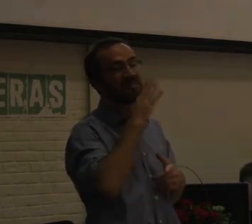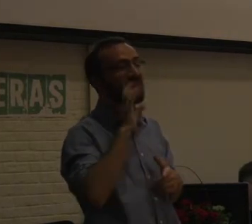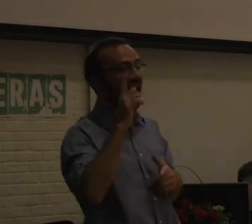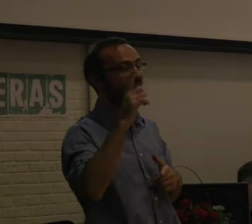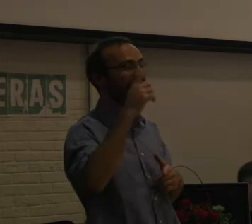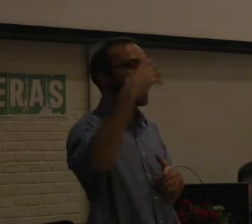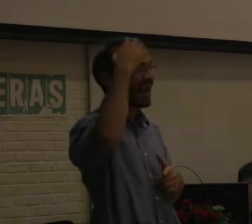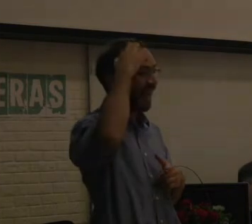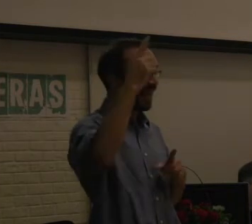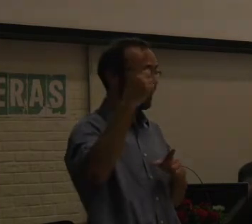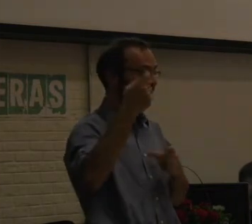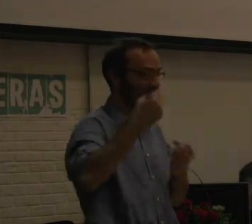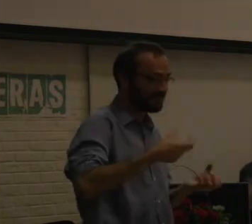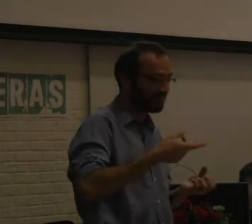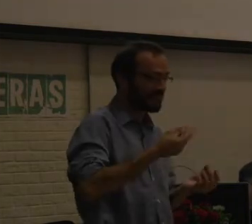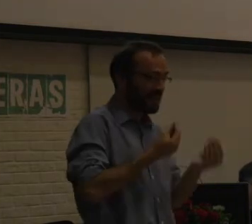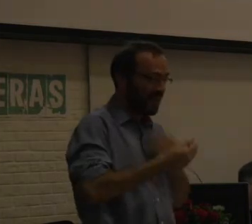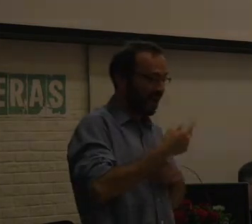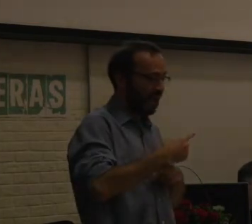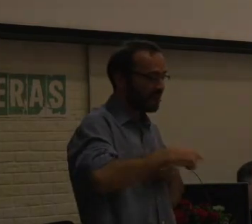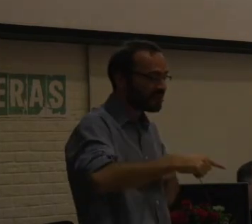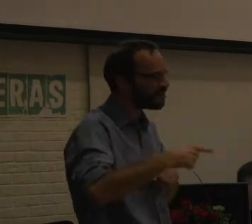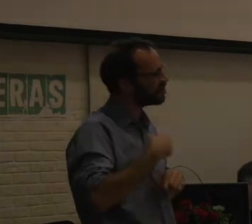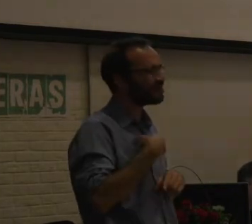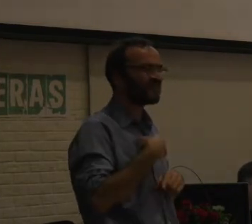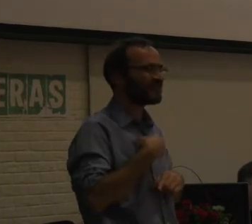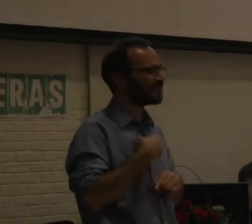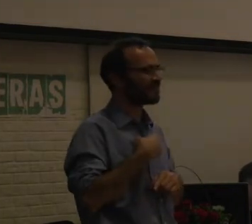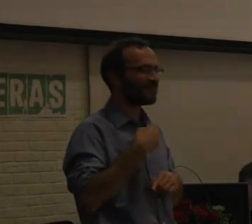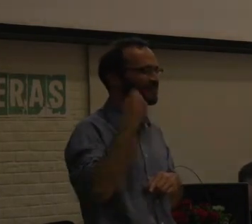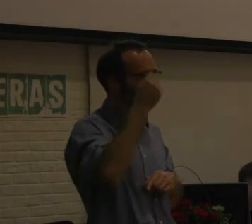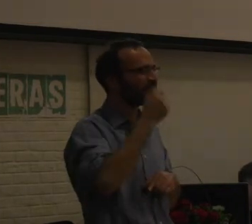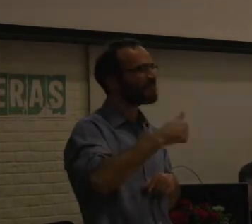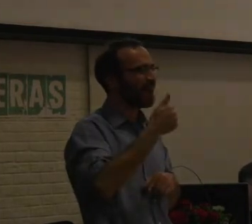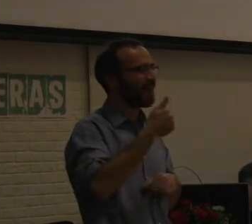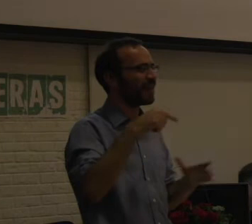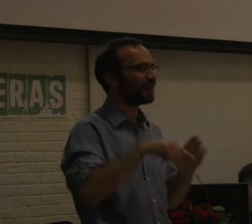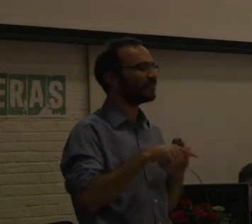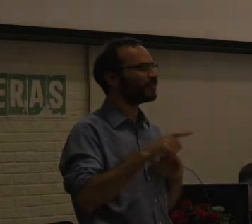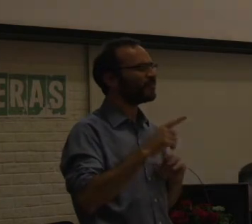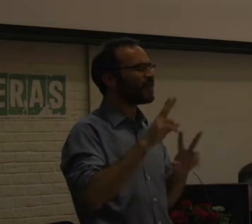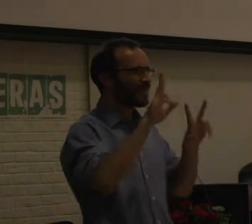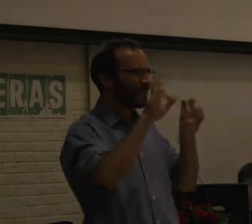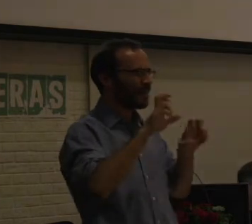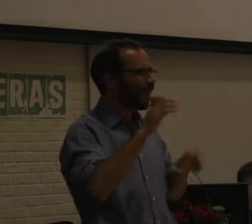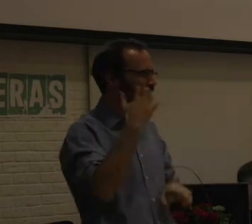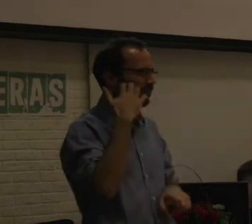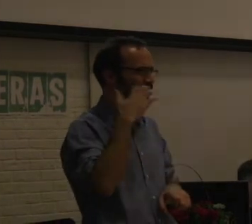Me sonaba un poco raro. Bueno, pues me topé con una cosa curiosísima y que no es muy conocida, y es la